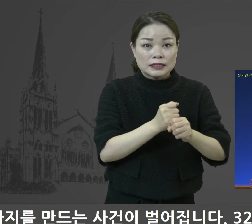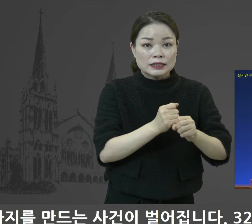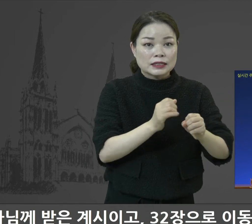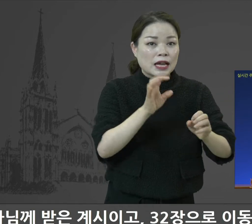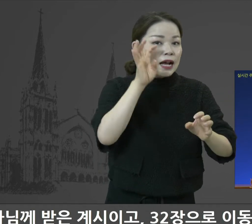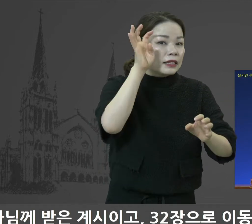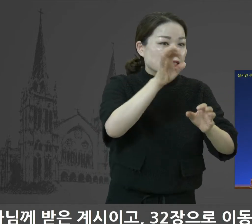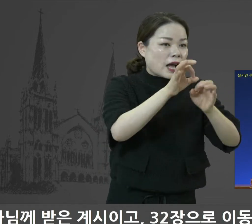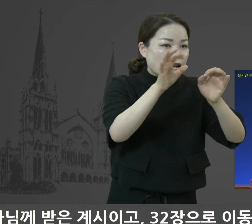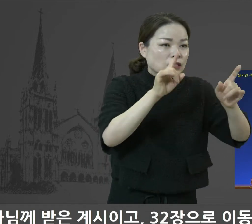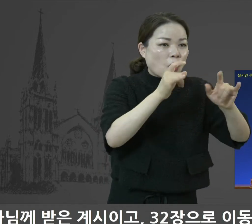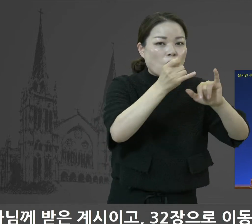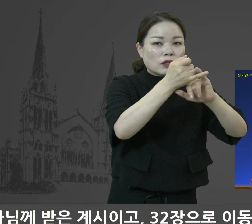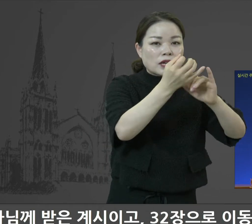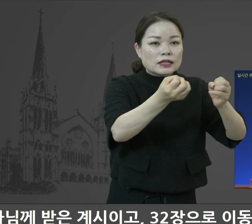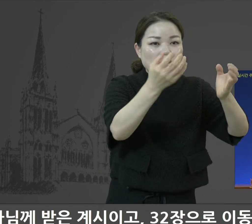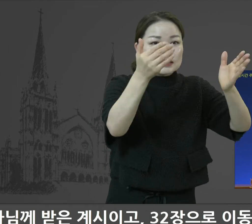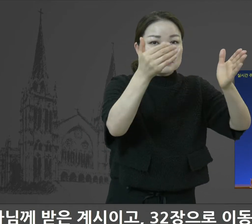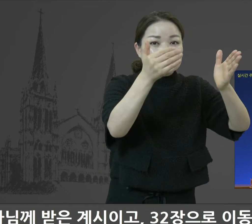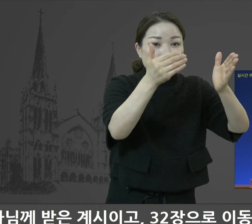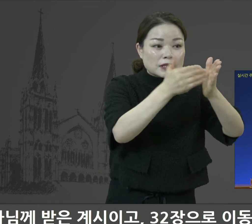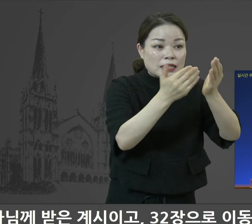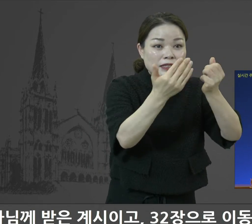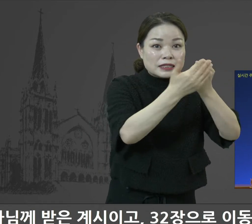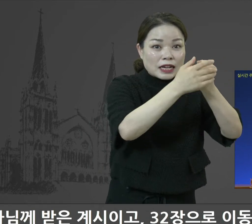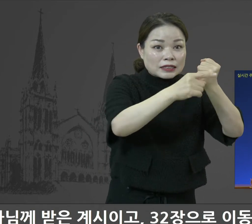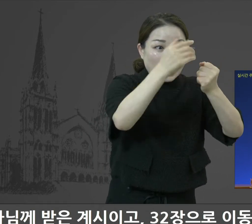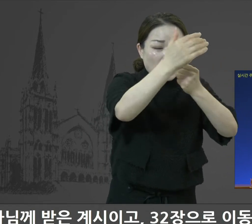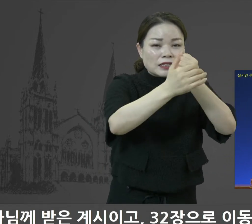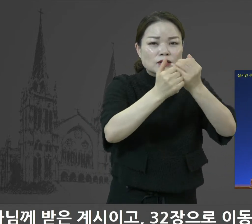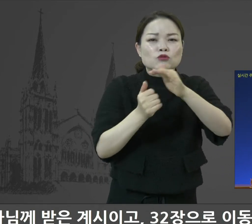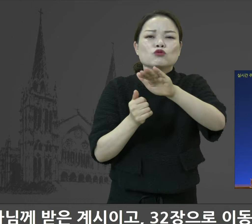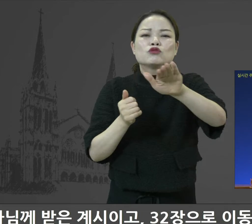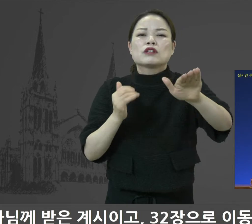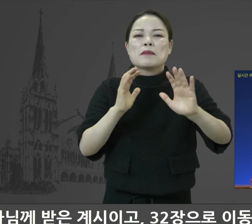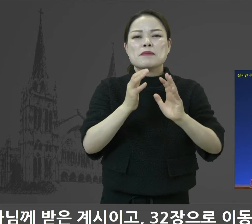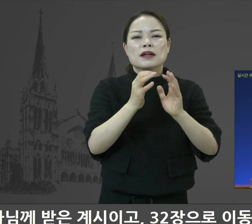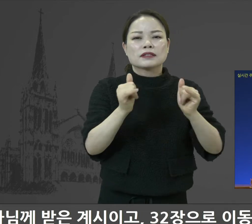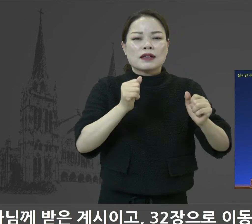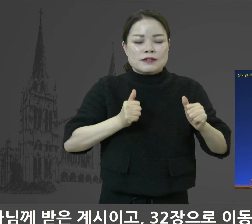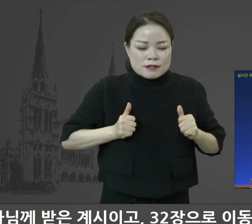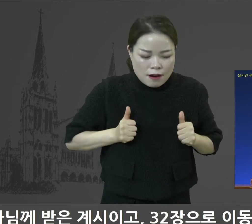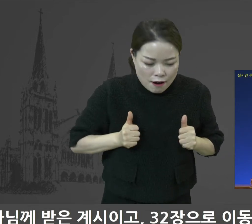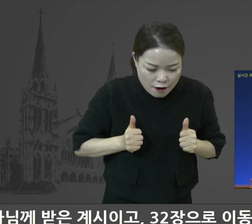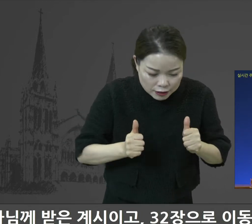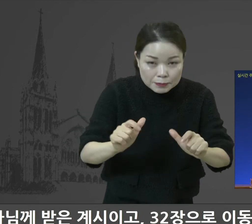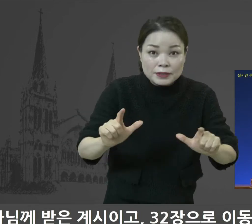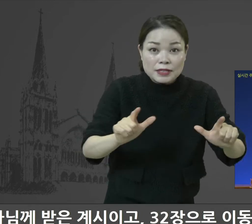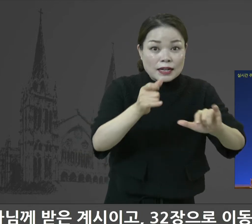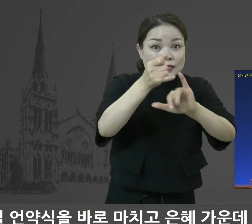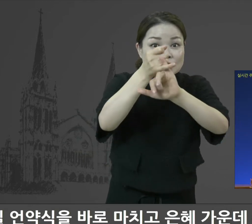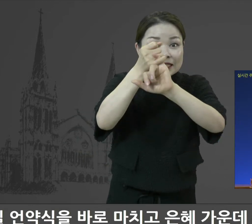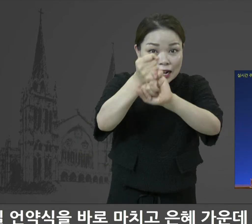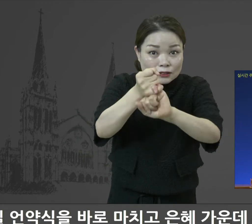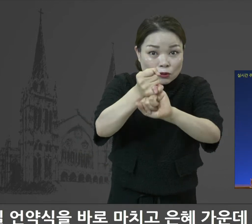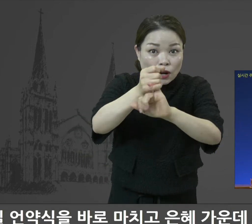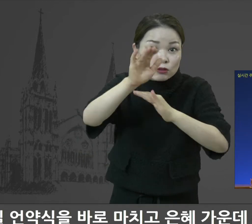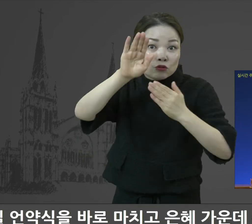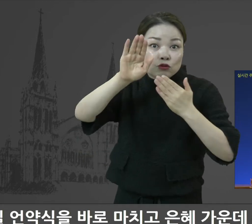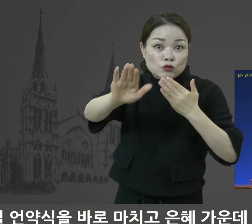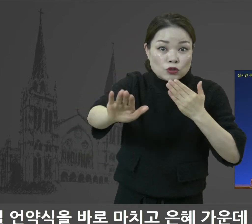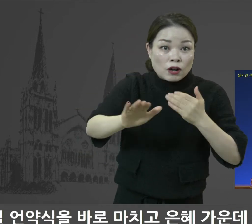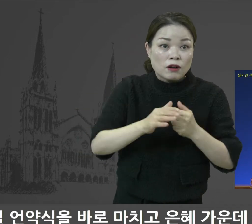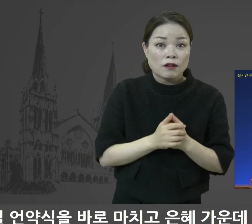40일 언약식을 바로 마치고 은혜 가운데 하나님, 우리가 하나님 백성으로 열심히 살겠습니다 약속하고